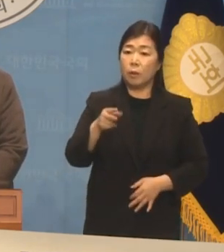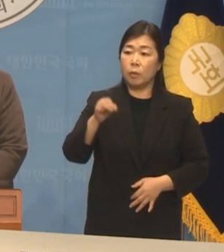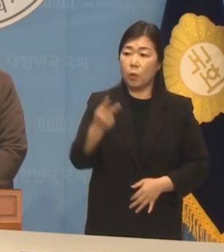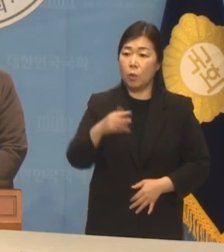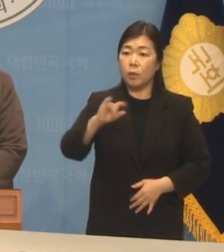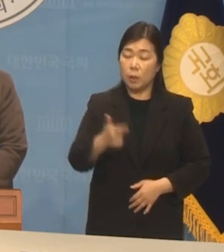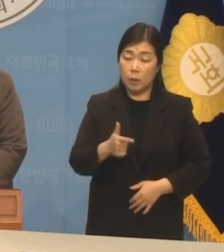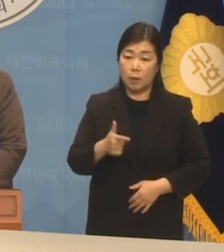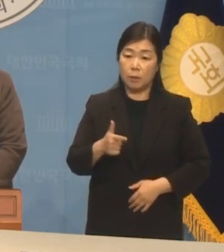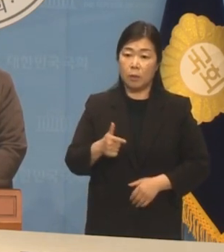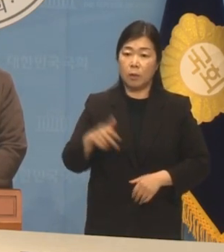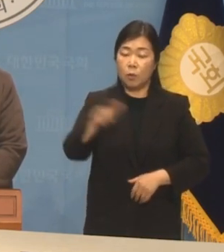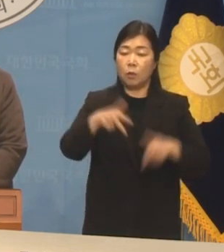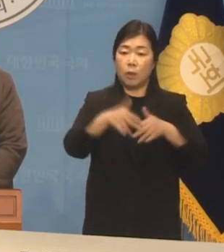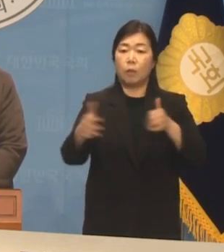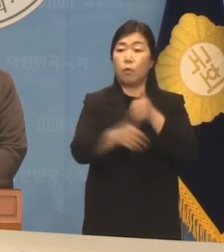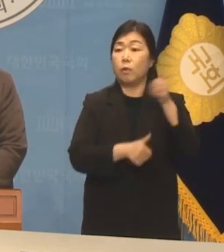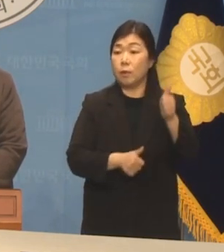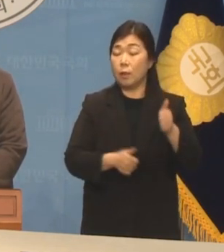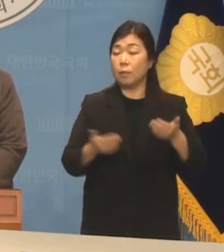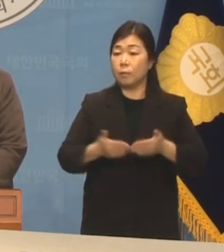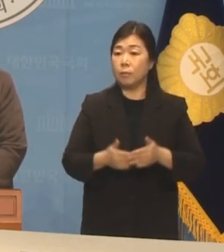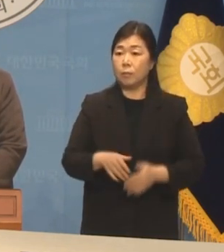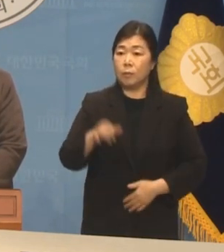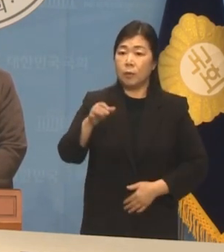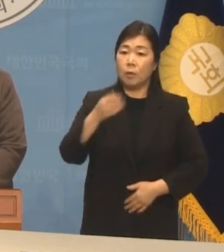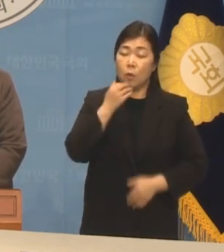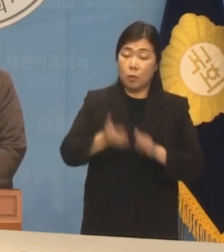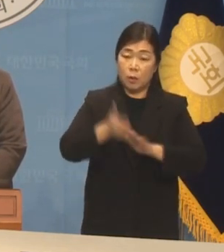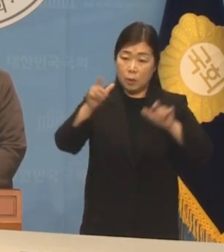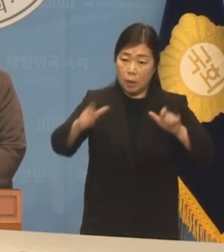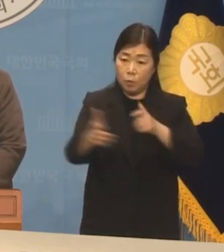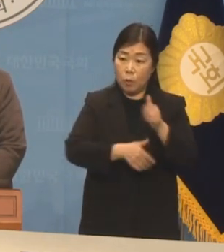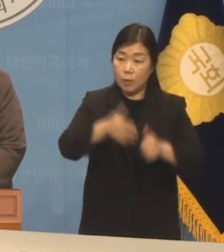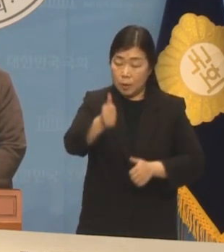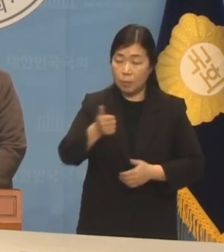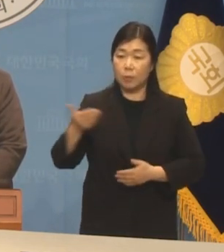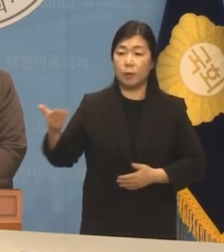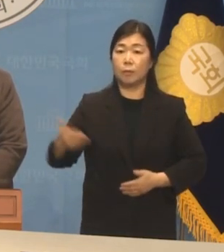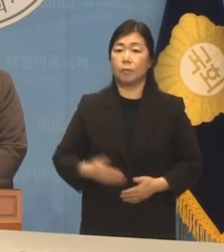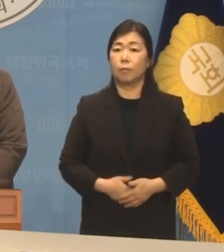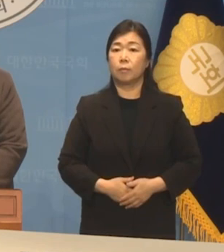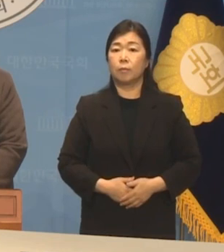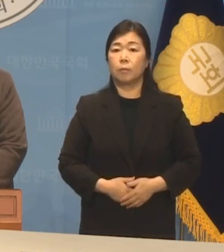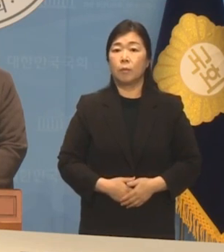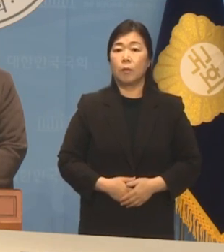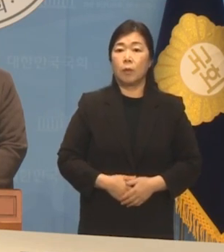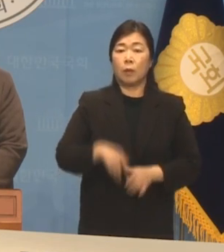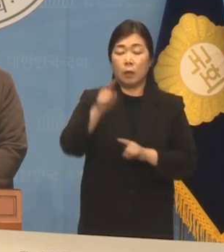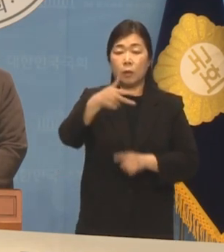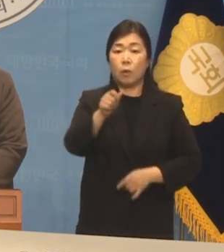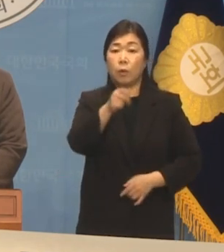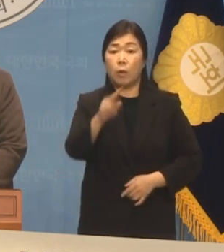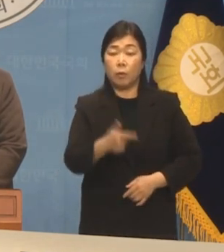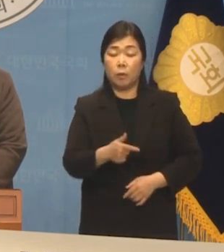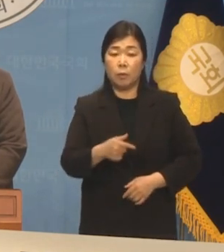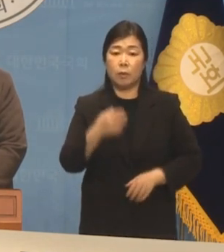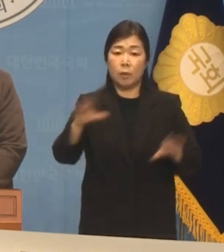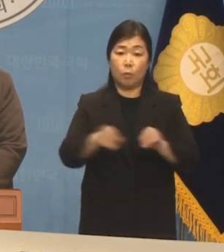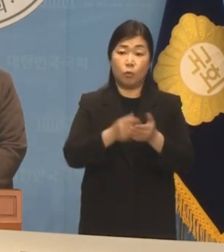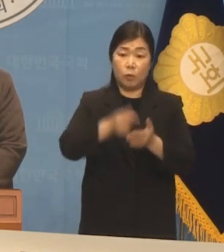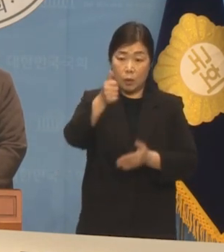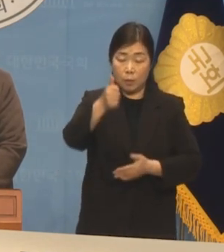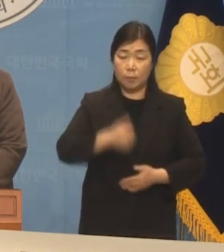위원장 직무대행 오셨습니다 윤석권 전국 장애인위원회 서울시당 위원장님 오셨습니다 이정현 서울시당 장애인위원회 사장